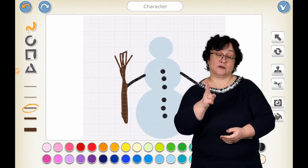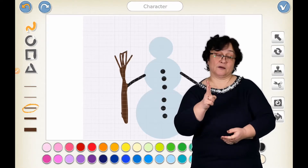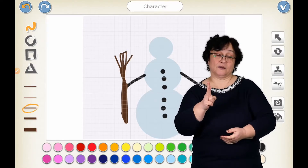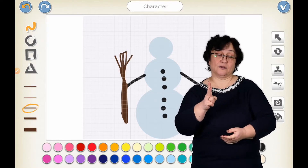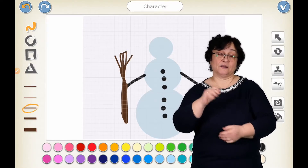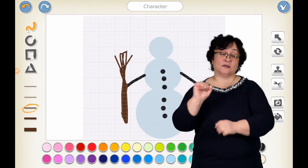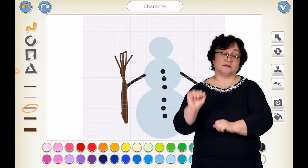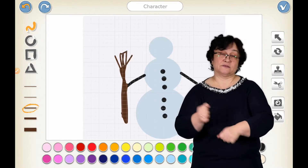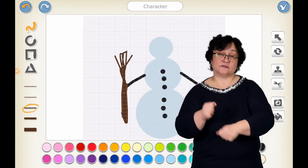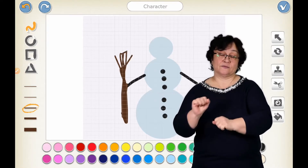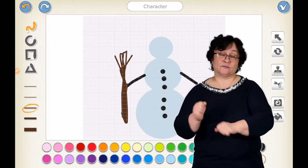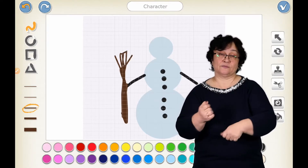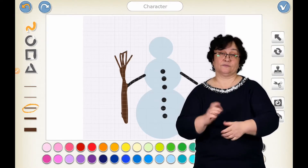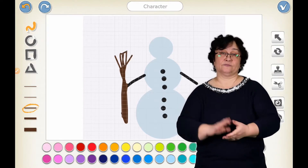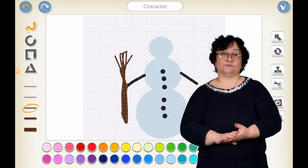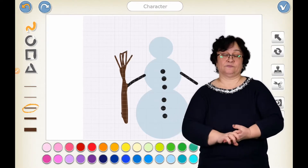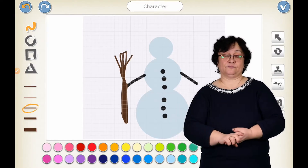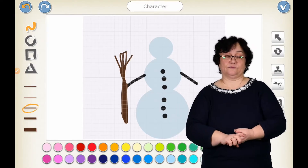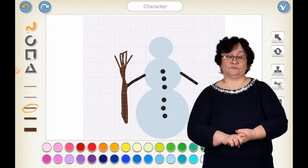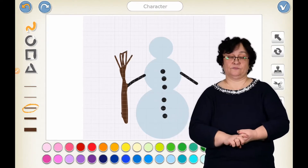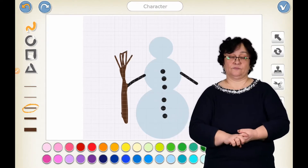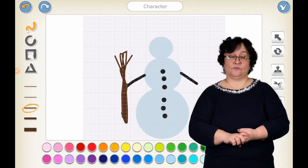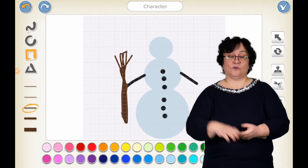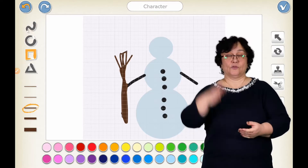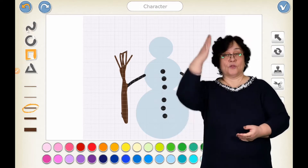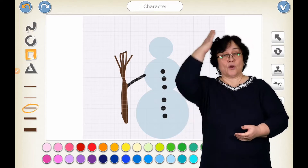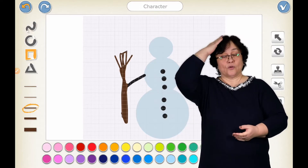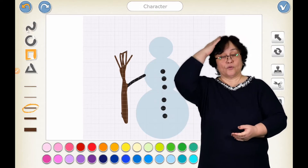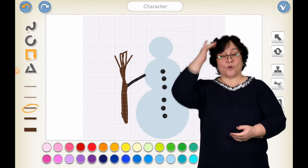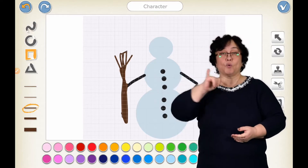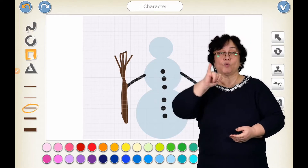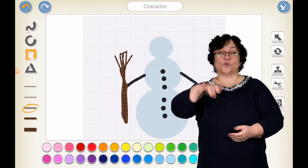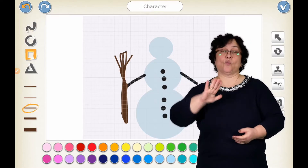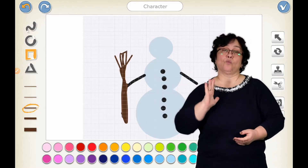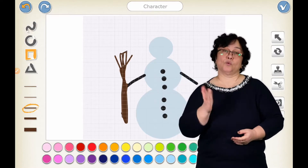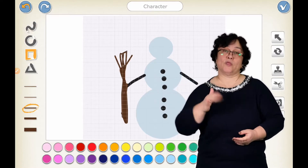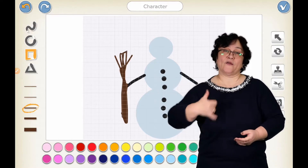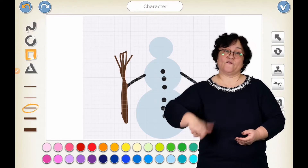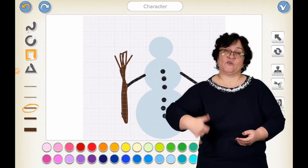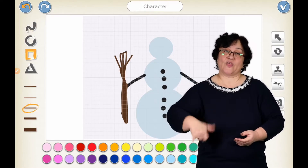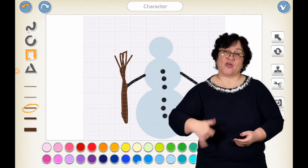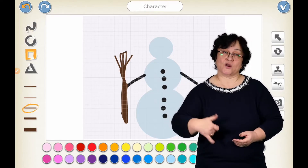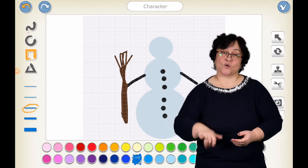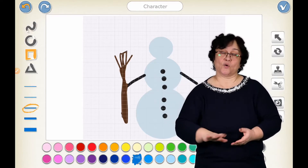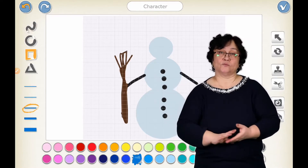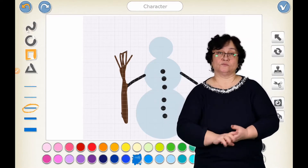Так. Замітає сніговичок. На голові у нього буде відерко.